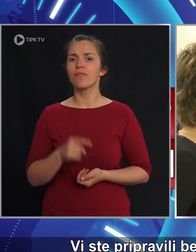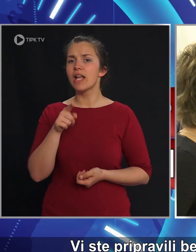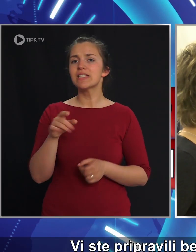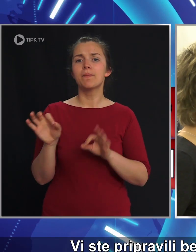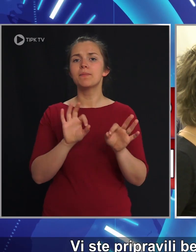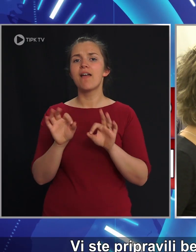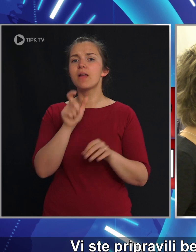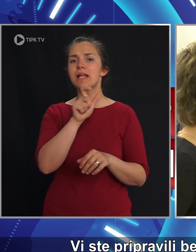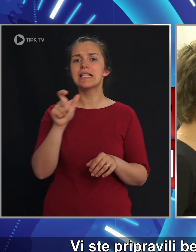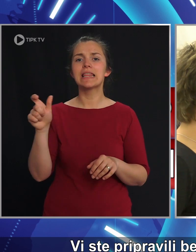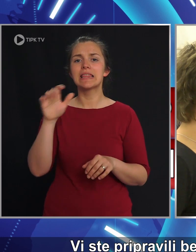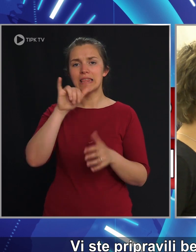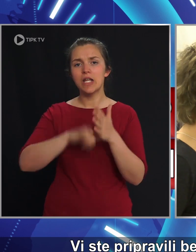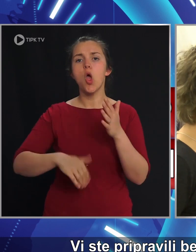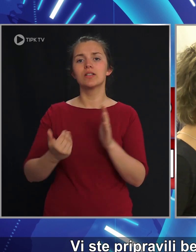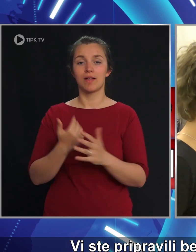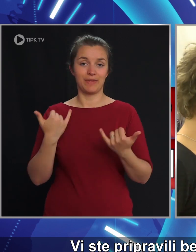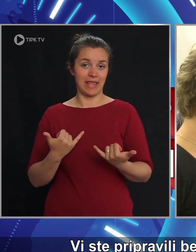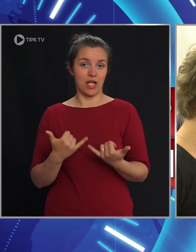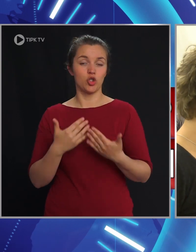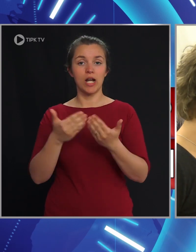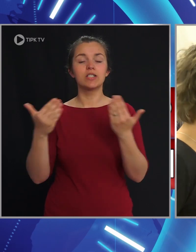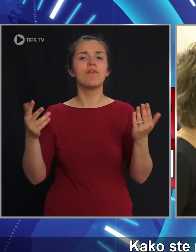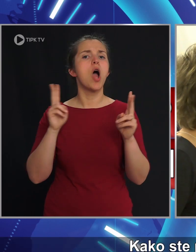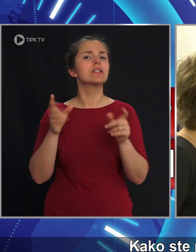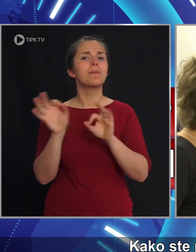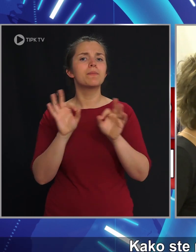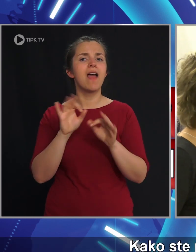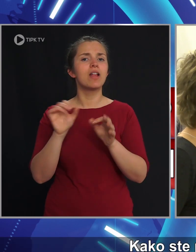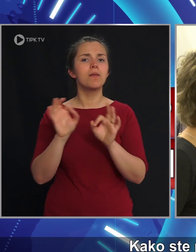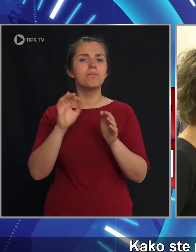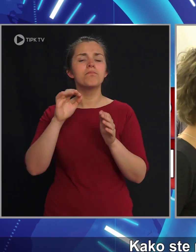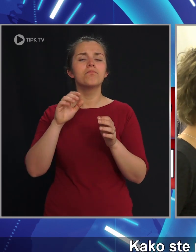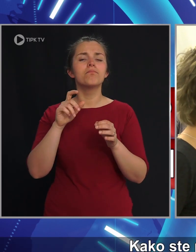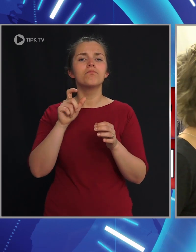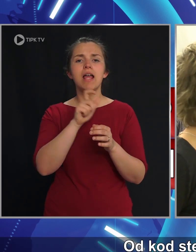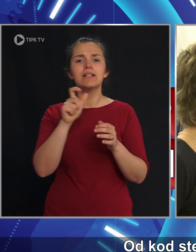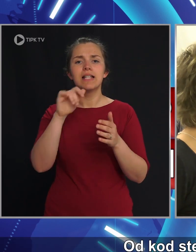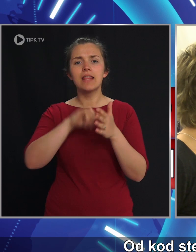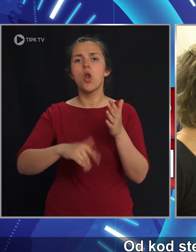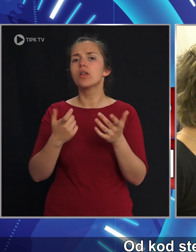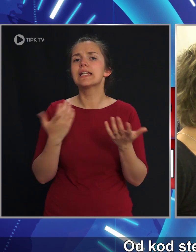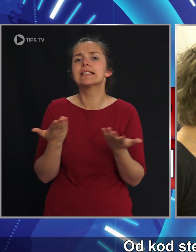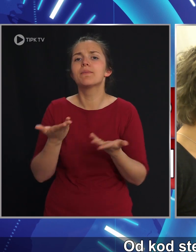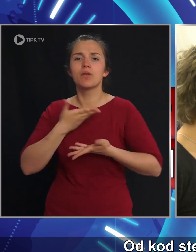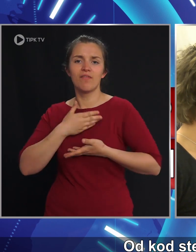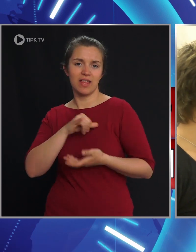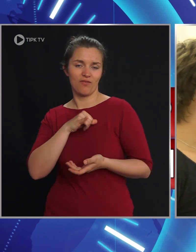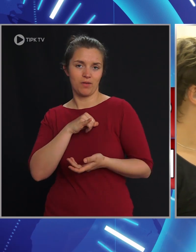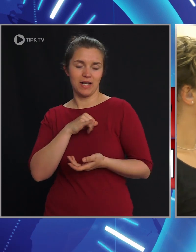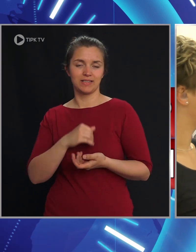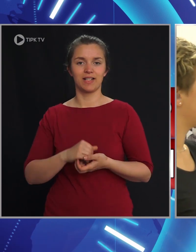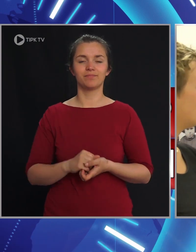Vi ste pripravili besedilo za današnjo razstavo. Kako ste pripravljali besedilo? Od kje ste pridobivali